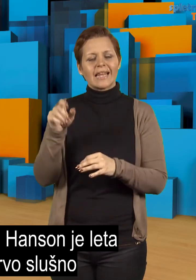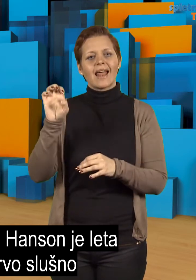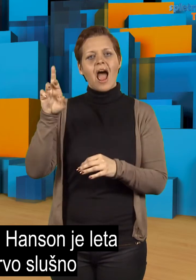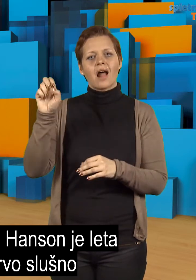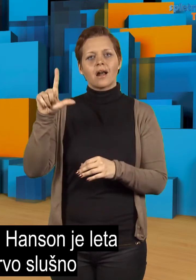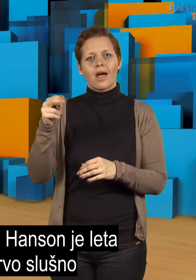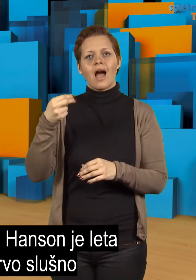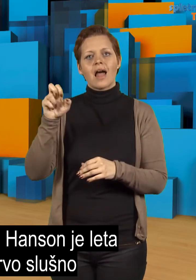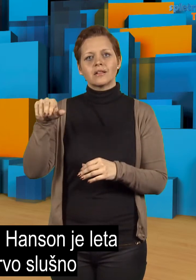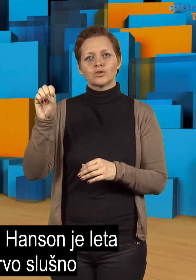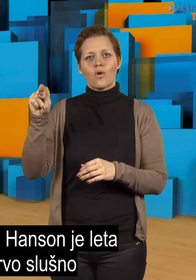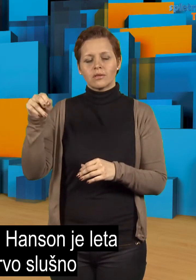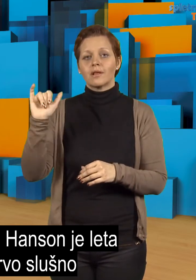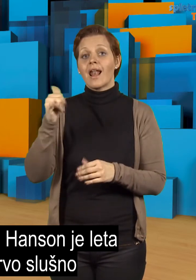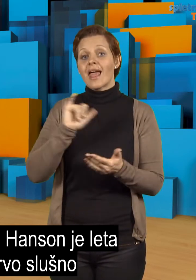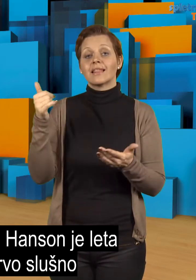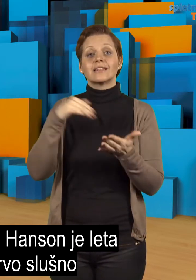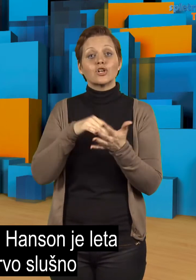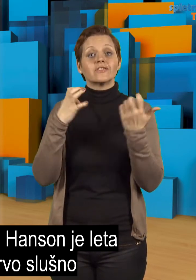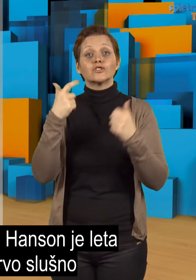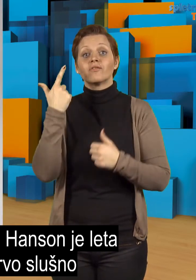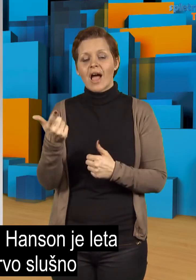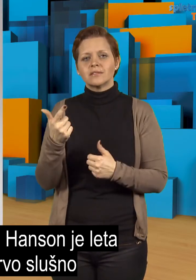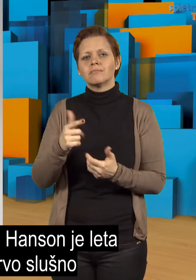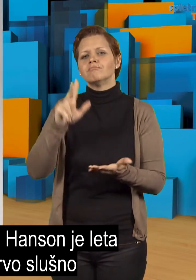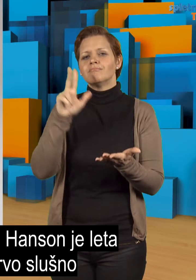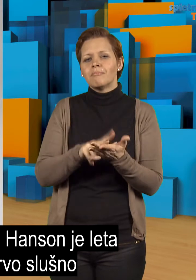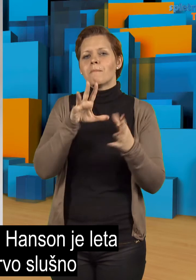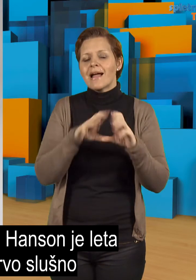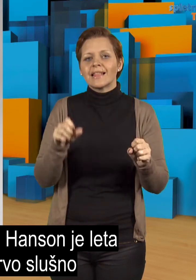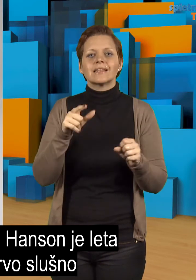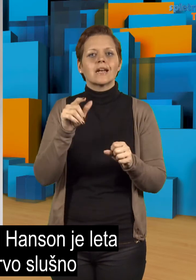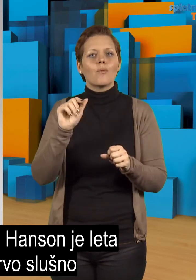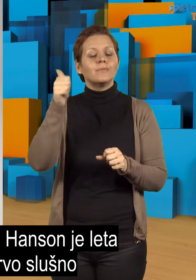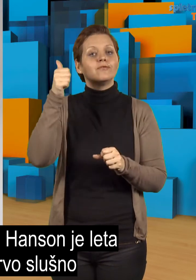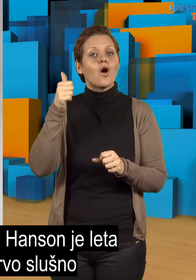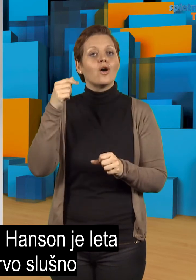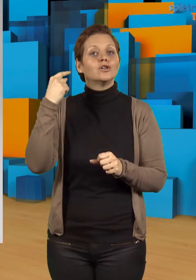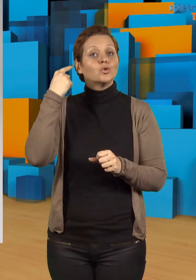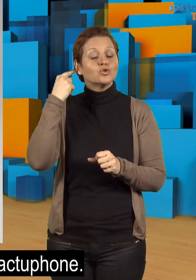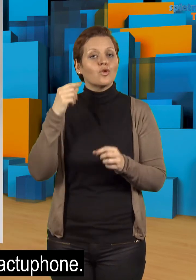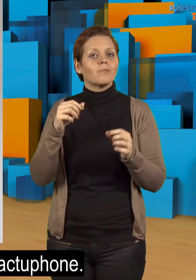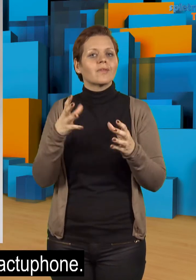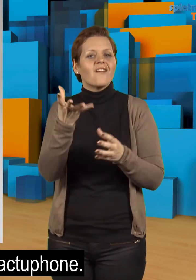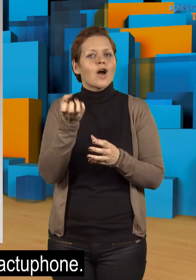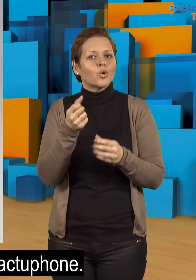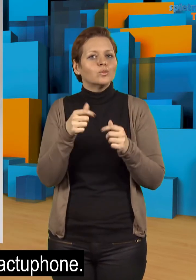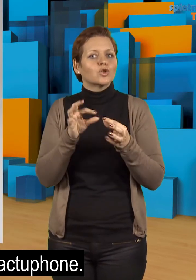Inženir Earl Hanson je leta 1920 patentiral prvo slušno vakuumsko cev Vactufone.